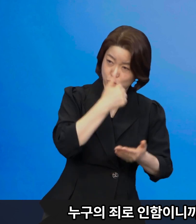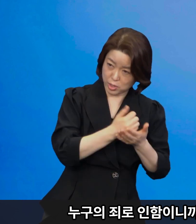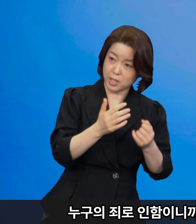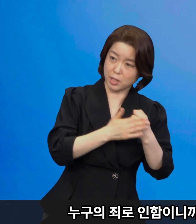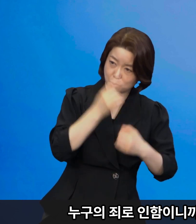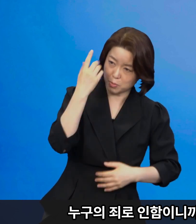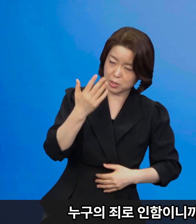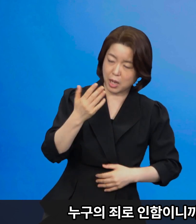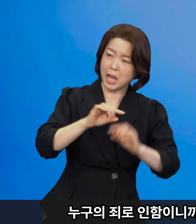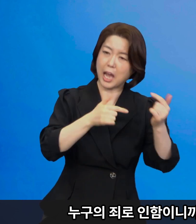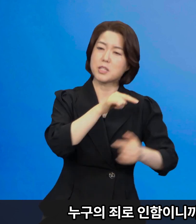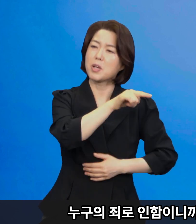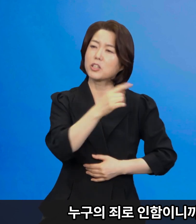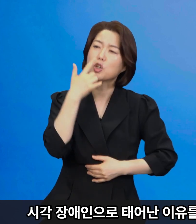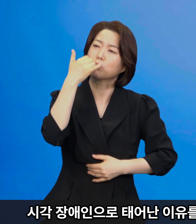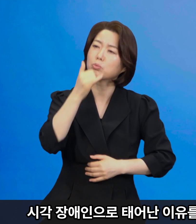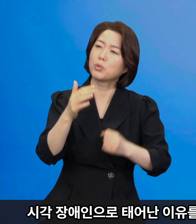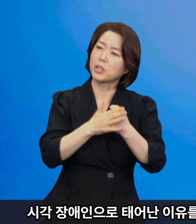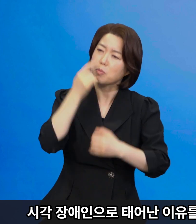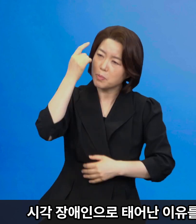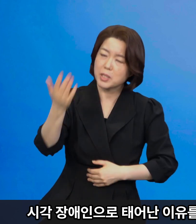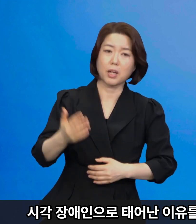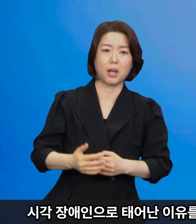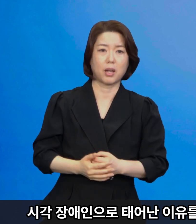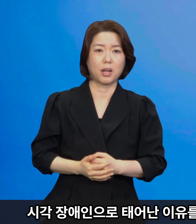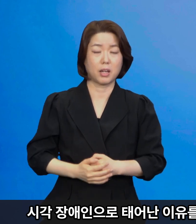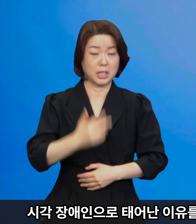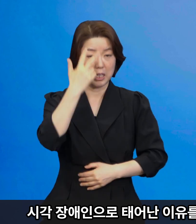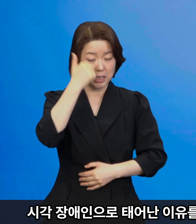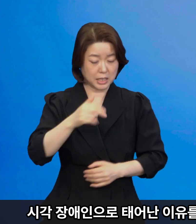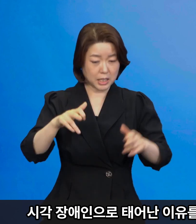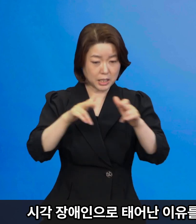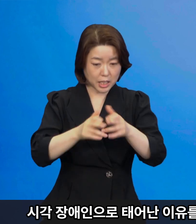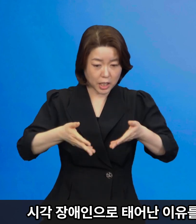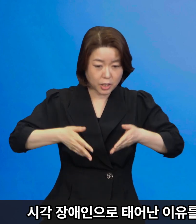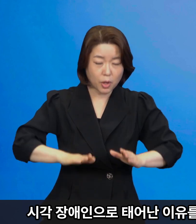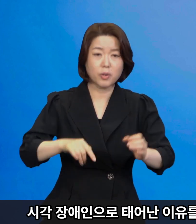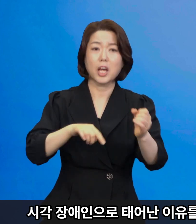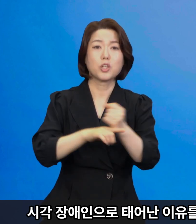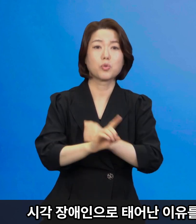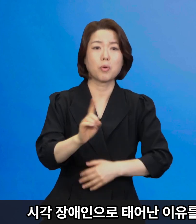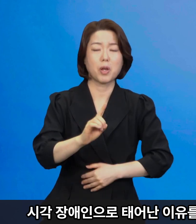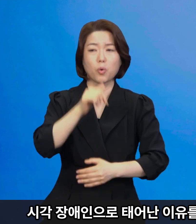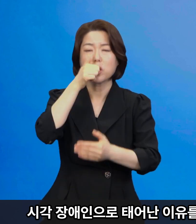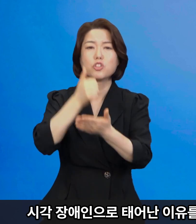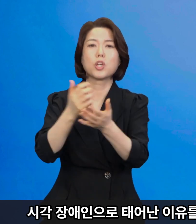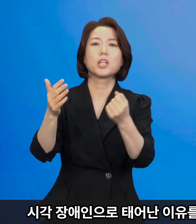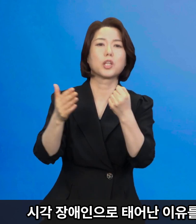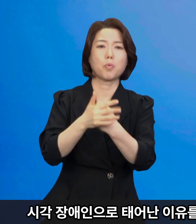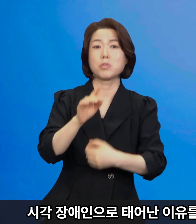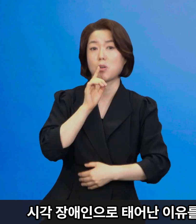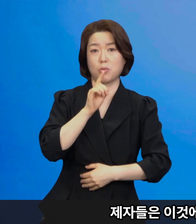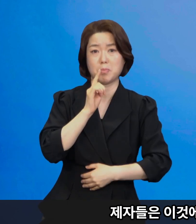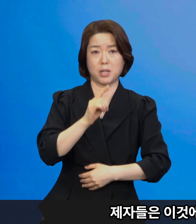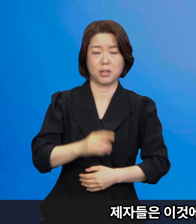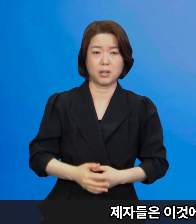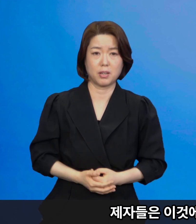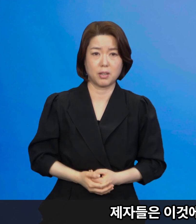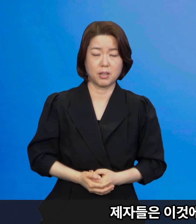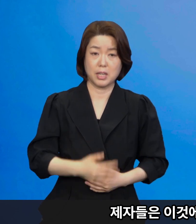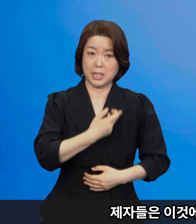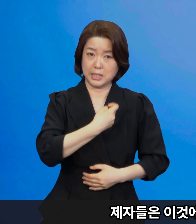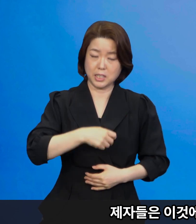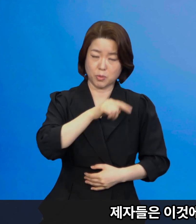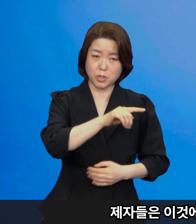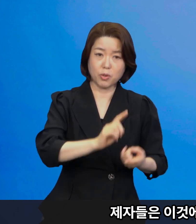자기니까? 그의 부모니까? 시각 장애인으로 태어난 이유를 죄 때문이라고 이야기하고 있습니다. 제자들은